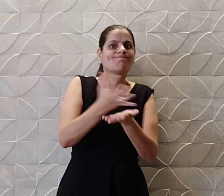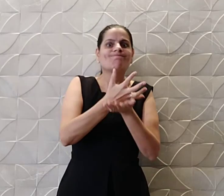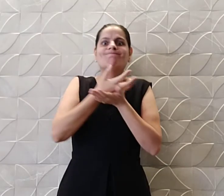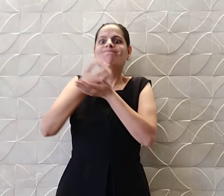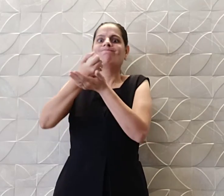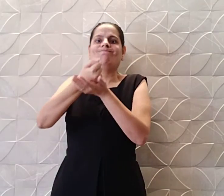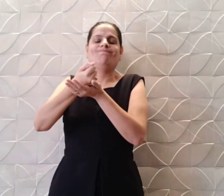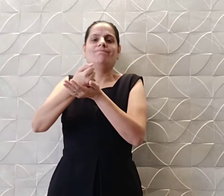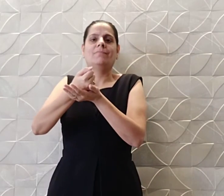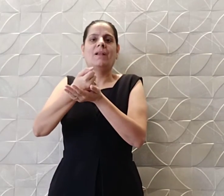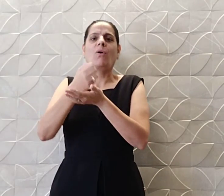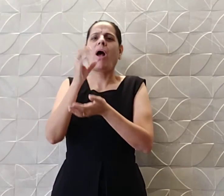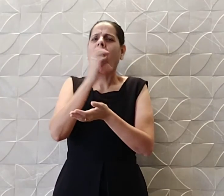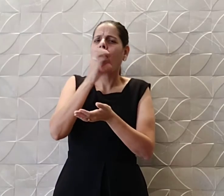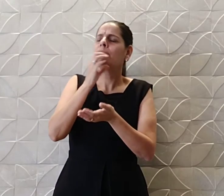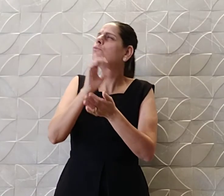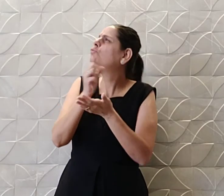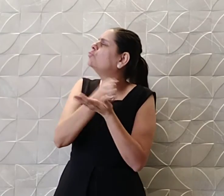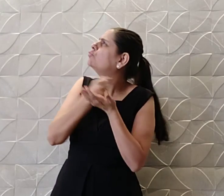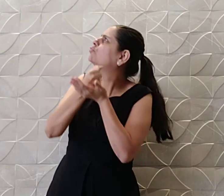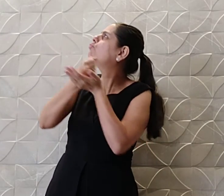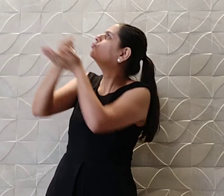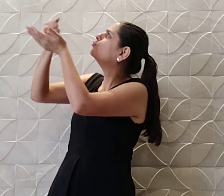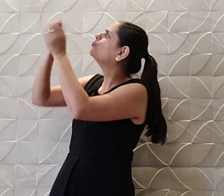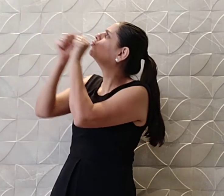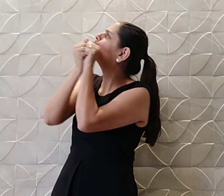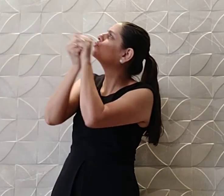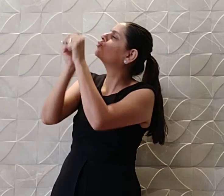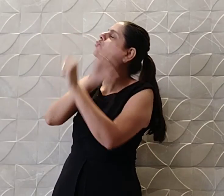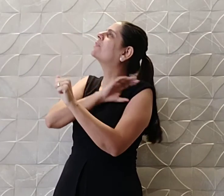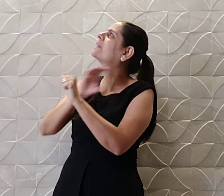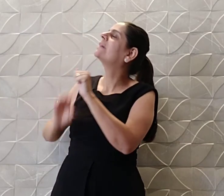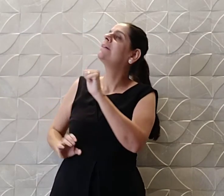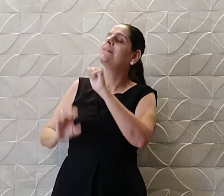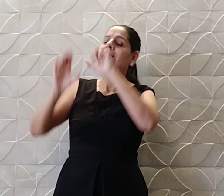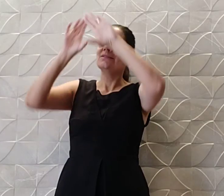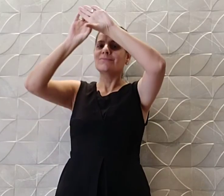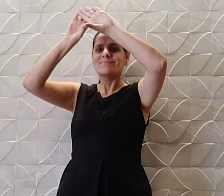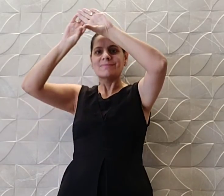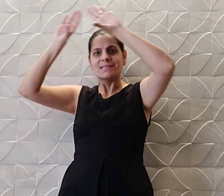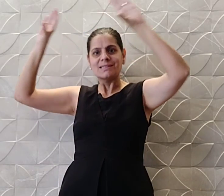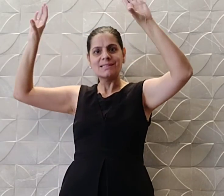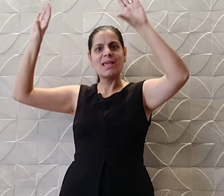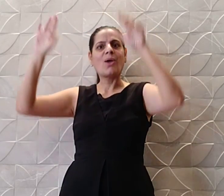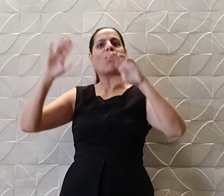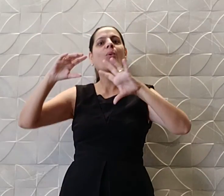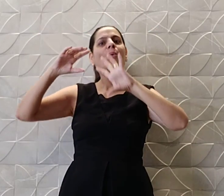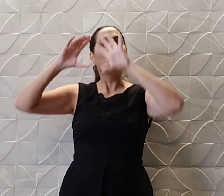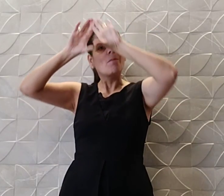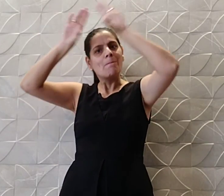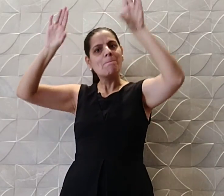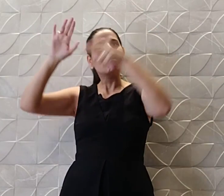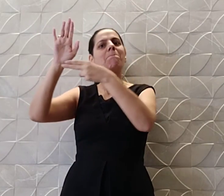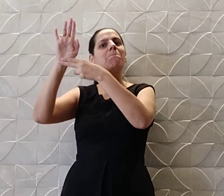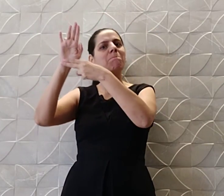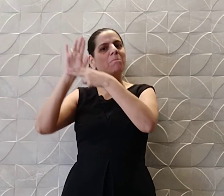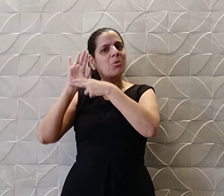Imediatamente estaremos com Cristo na terra prometida. E ele prometeu também ao povo de Israel o Messias ungido